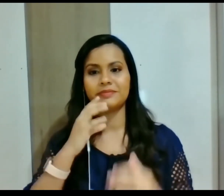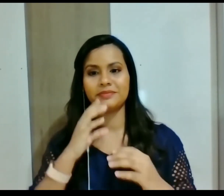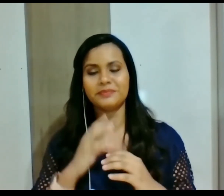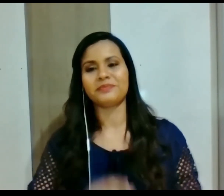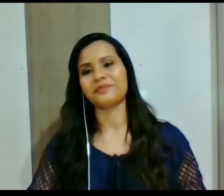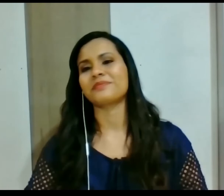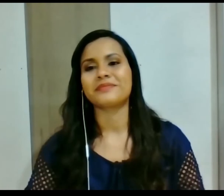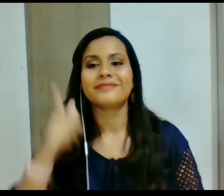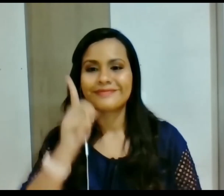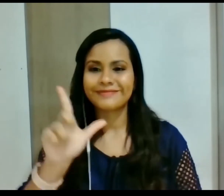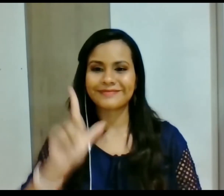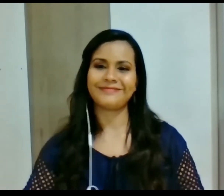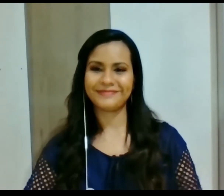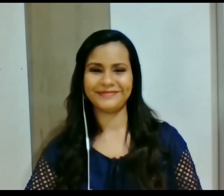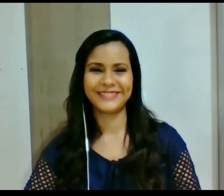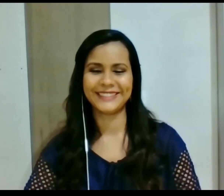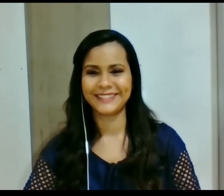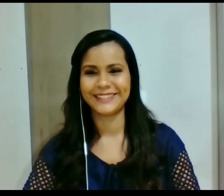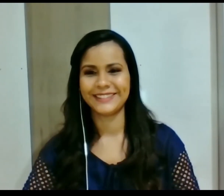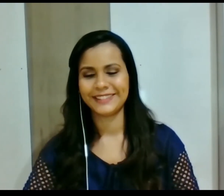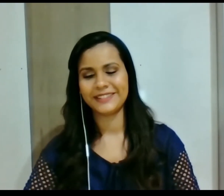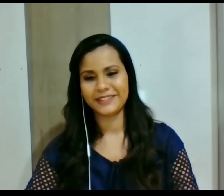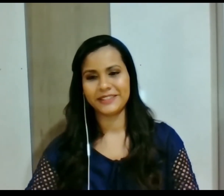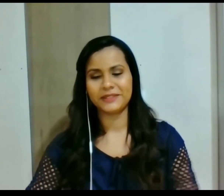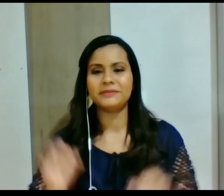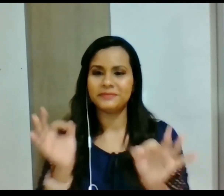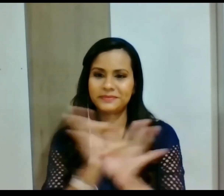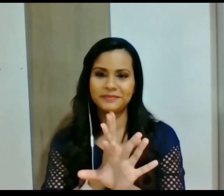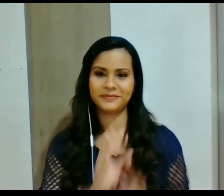Agora, eu consigo me comunicar com os surdos.